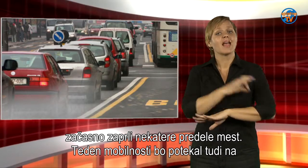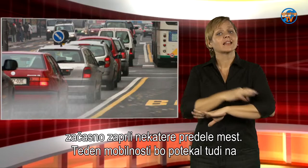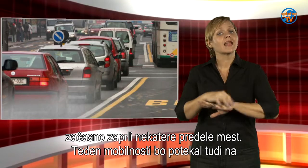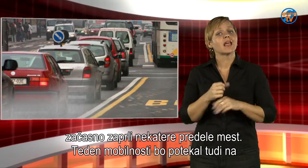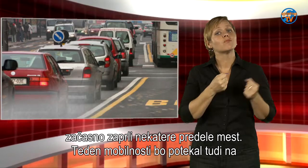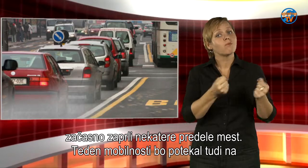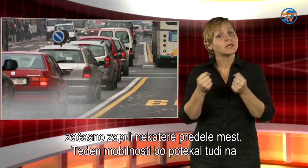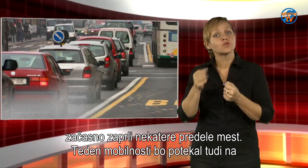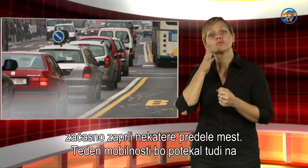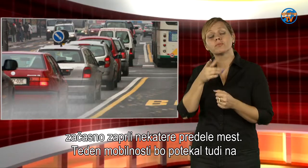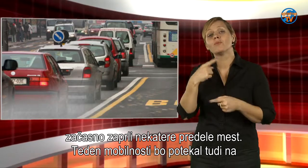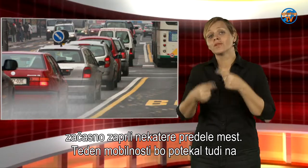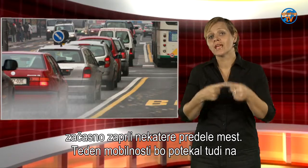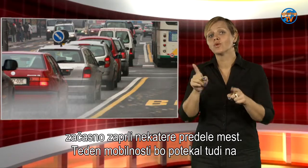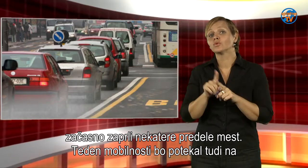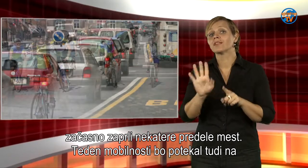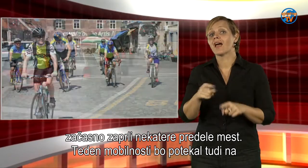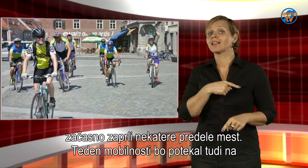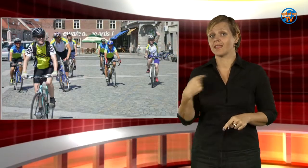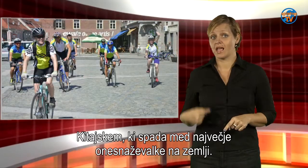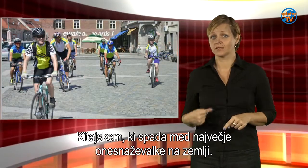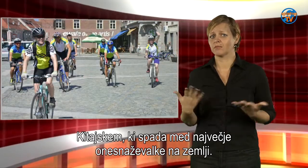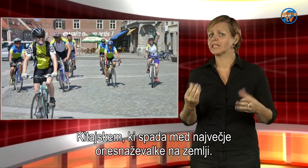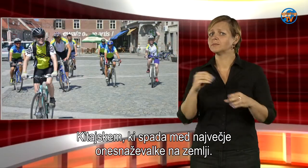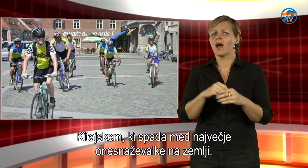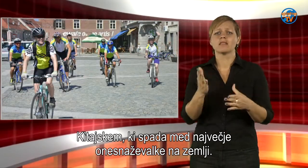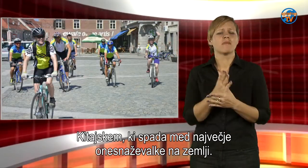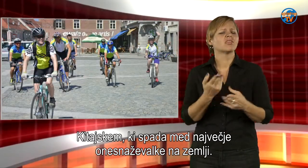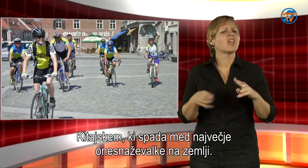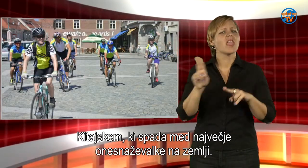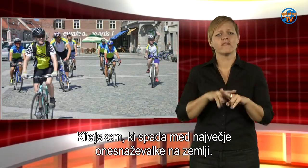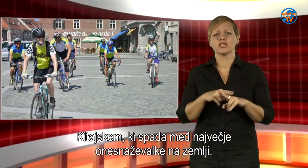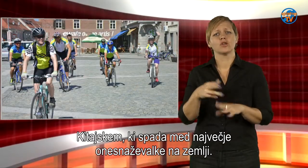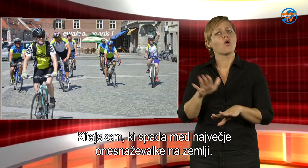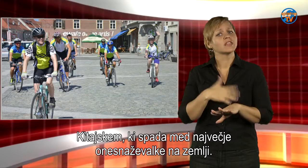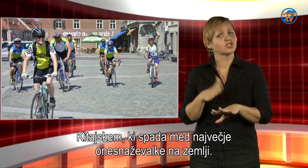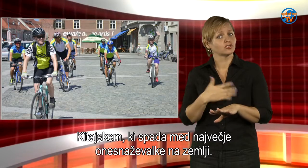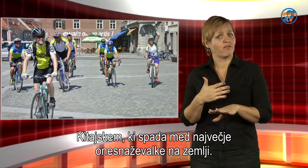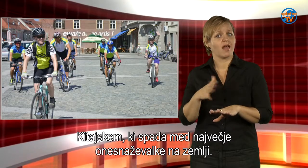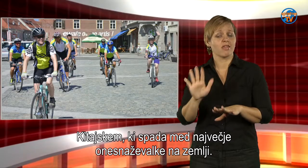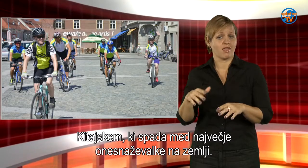Teden mobilnosti bo potekal tudi na Kitajskem, ki spada med največje onesnaževalke na Zemlji.